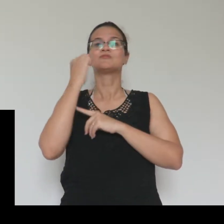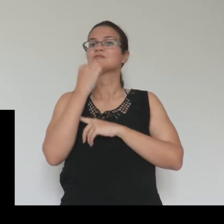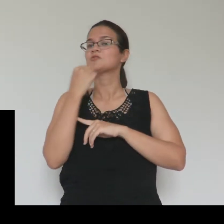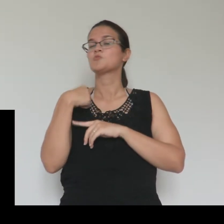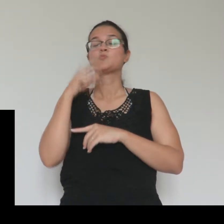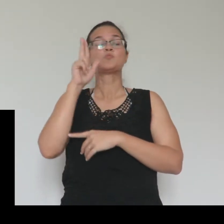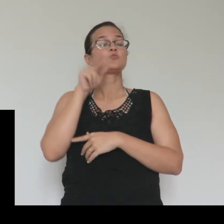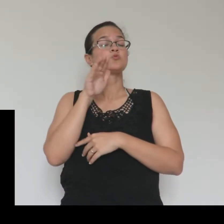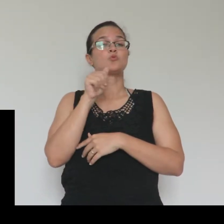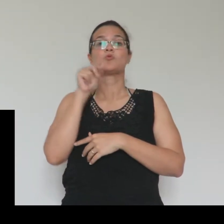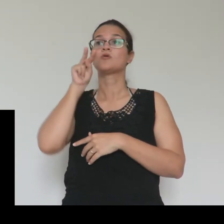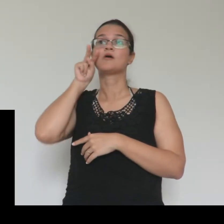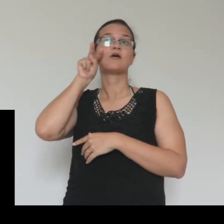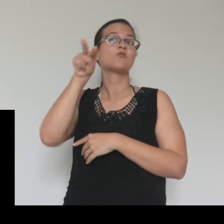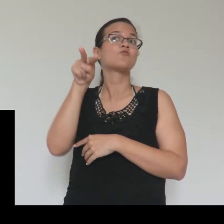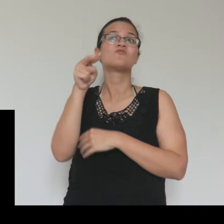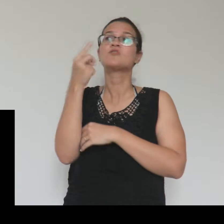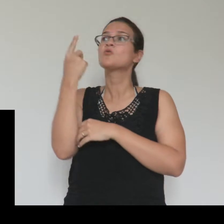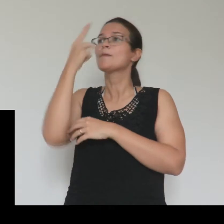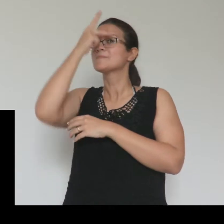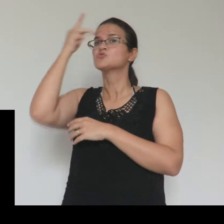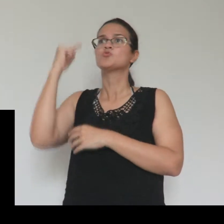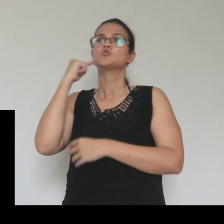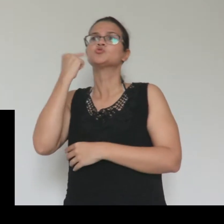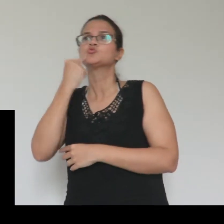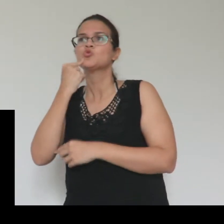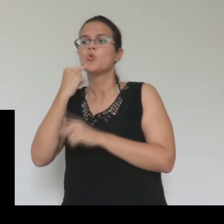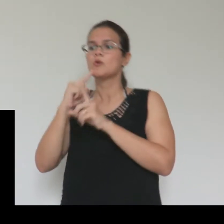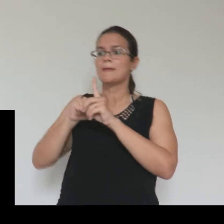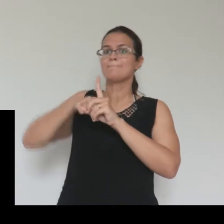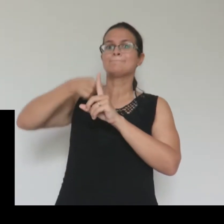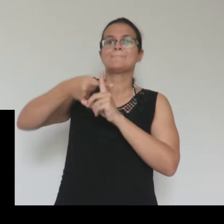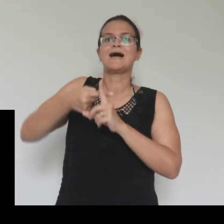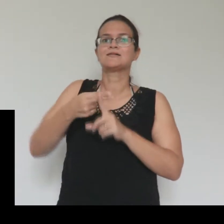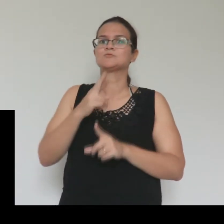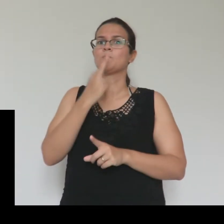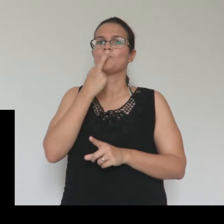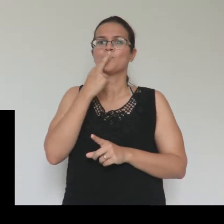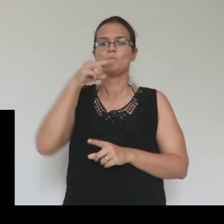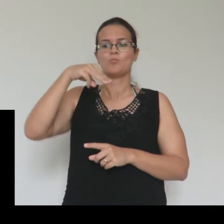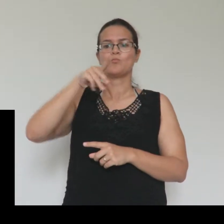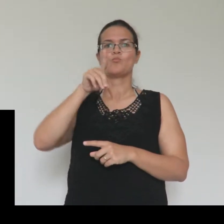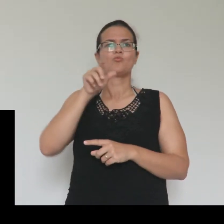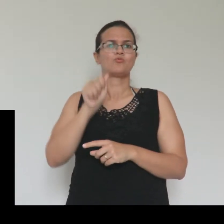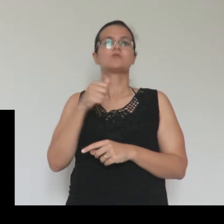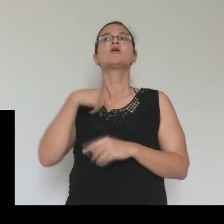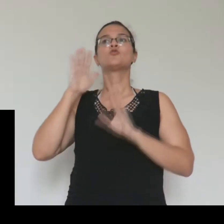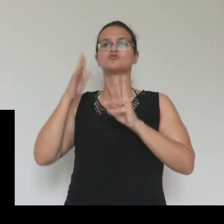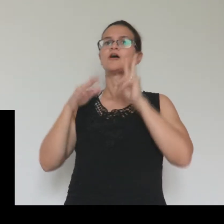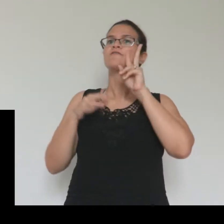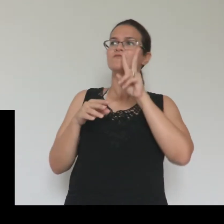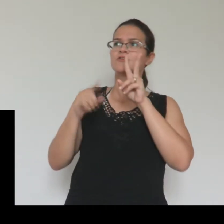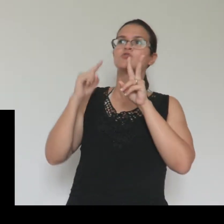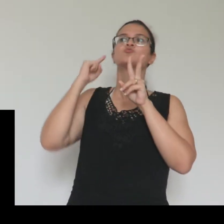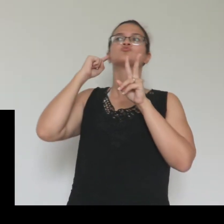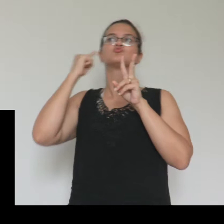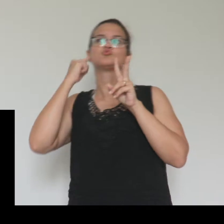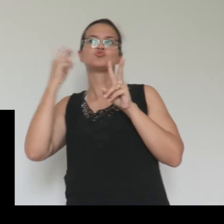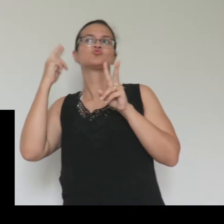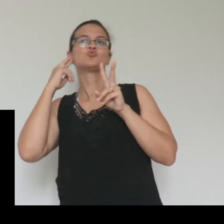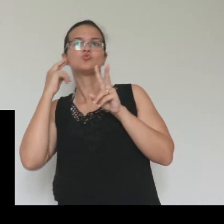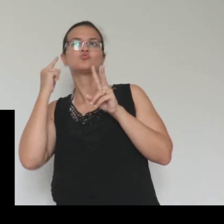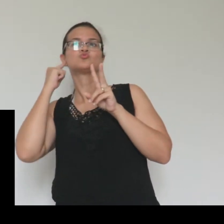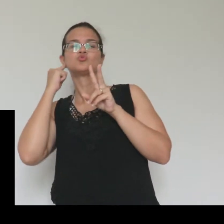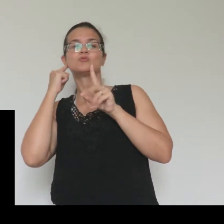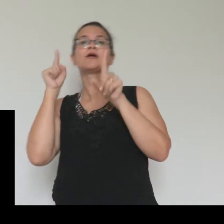vi nenhuma pessoa que seja surda e muda. Eu já vi surdos e já vi mudos. Então, os surdos, então